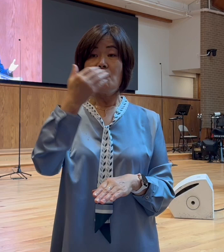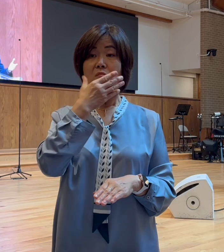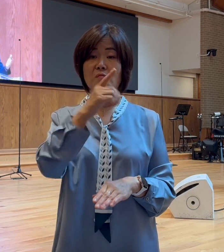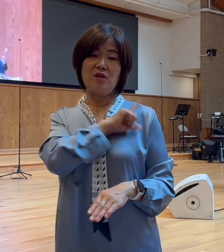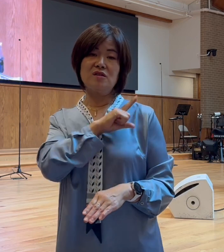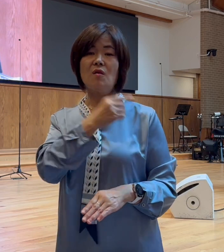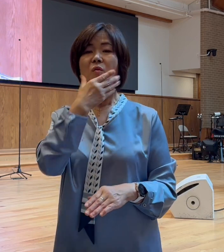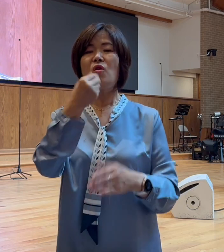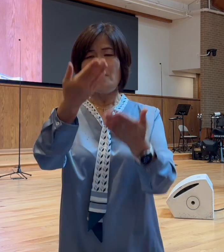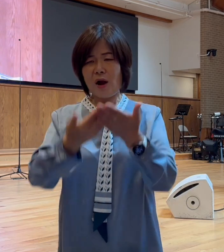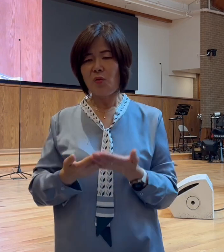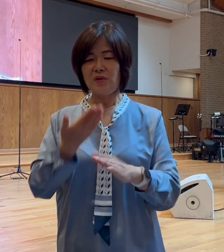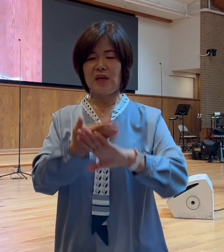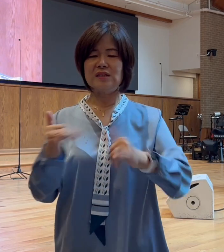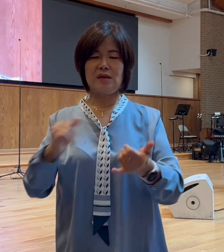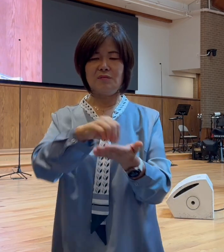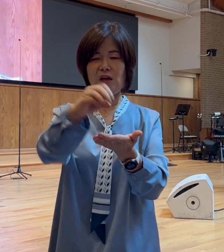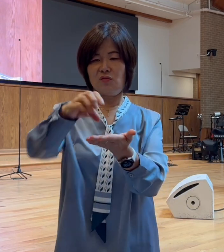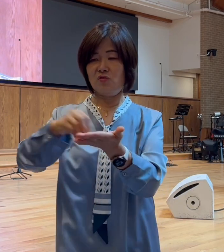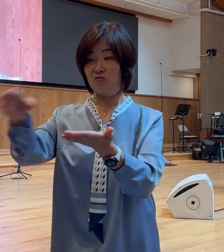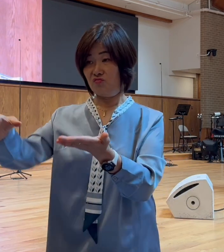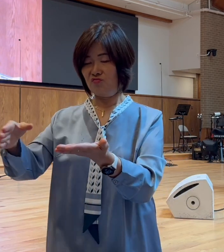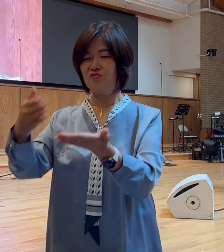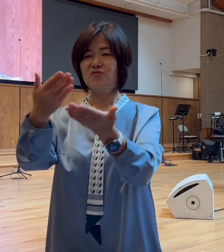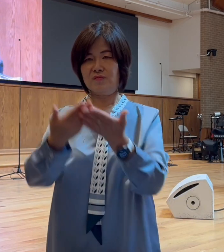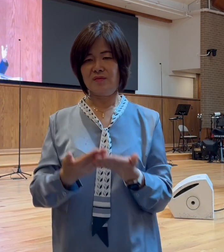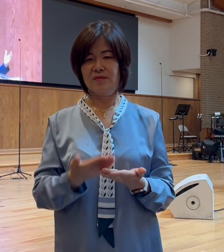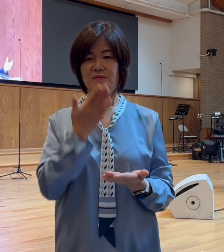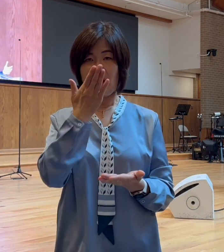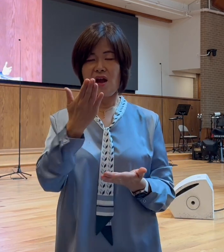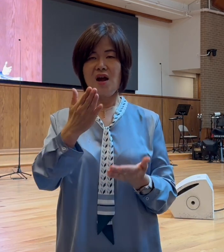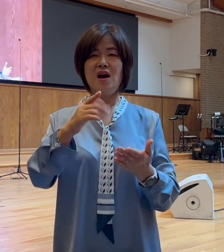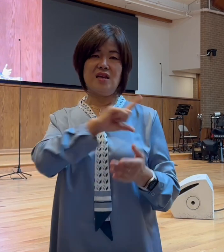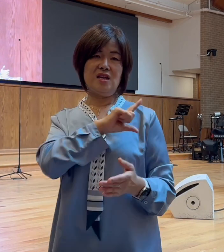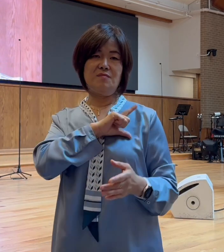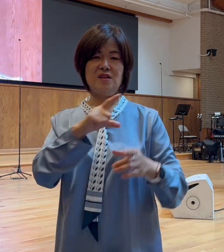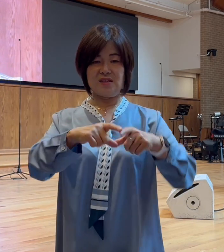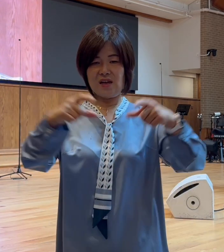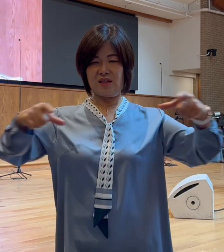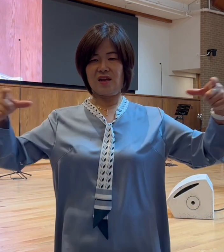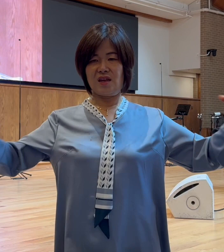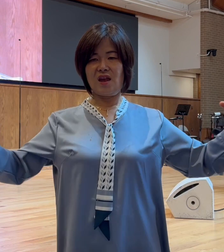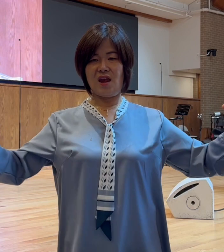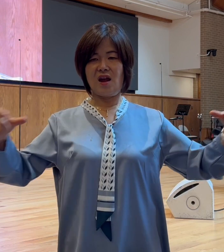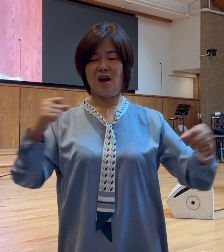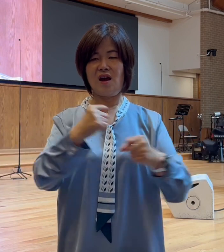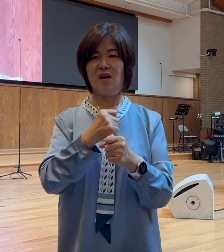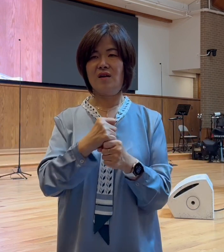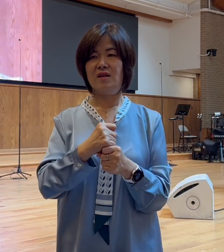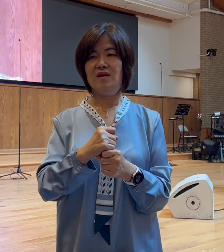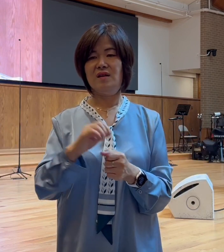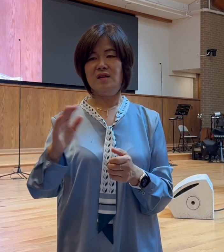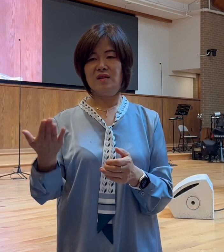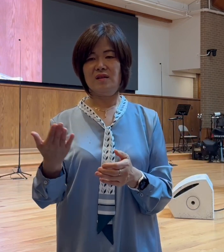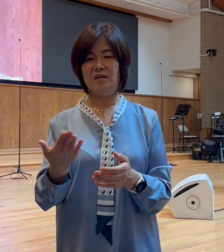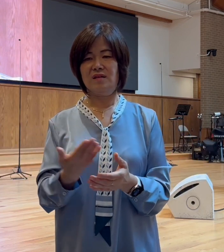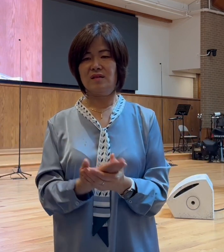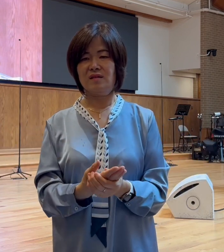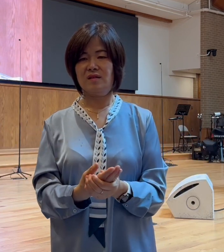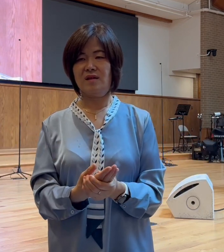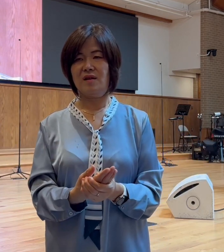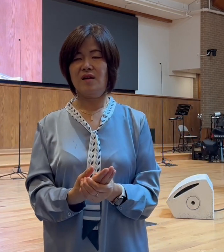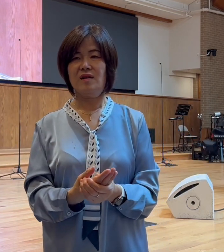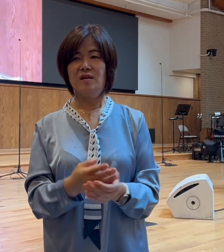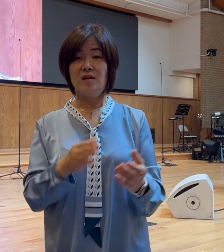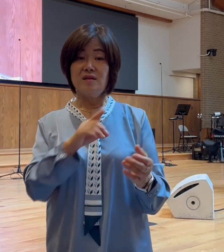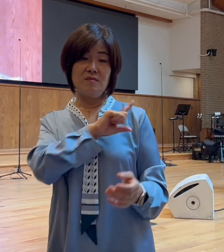거니까 복을 주시겠다는 것이고, 이름을 창대케 하겠다는 말은 무슨 명성이 뭐 이렇게 뛰어나게 하겠다는 그런